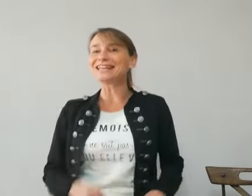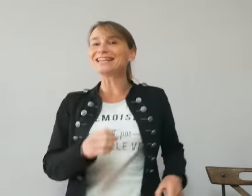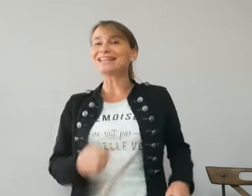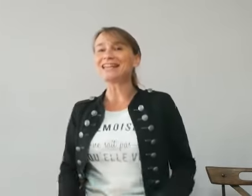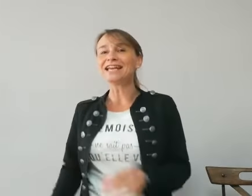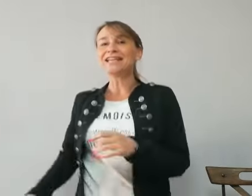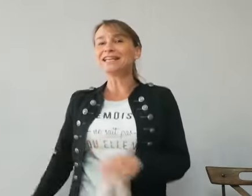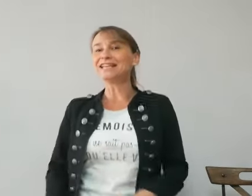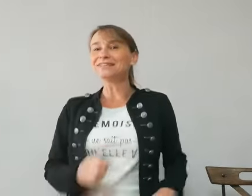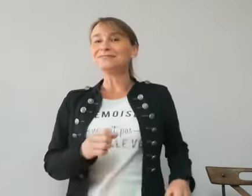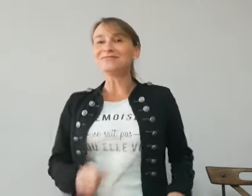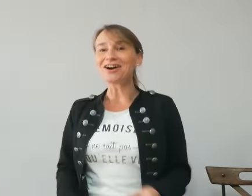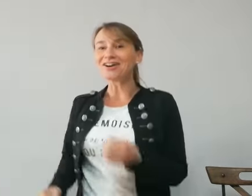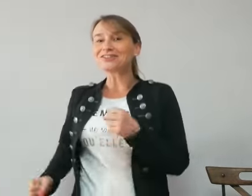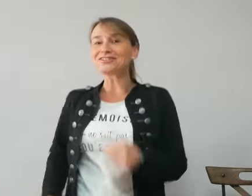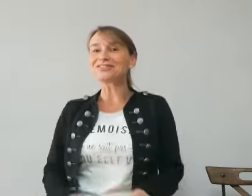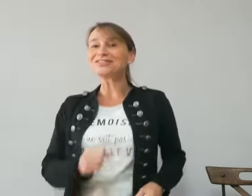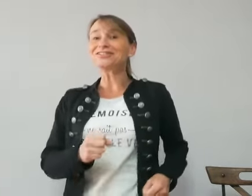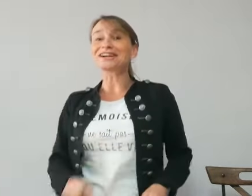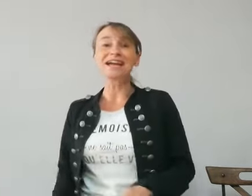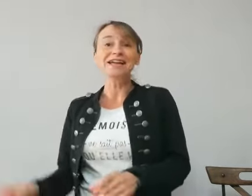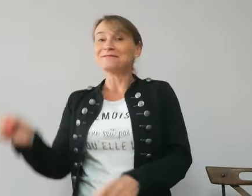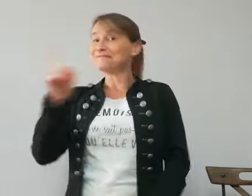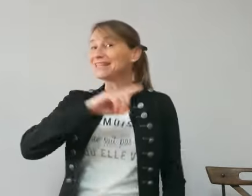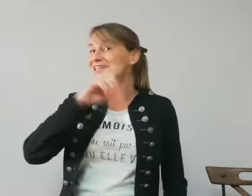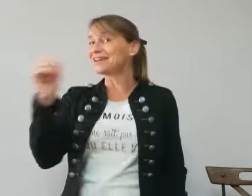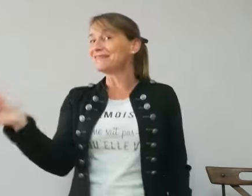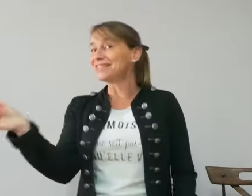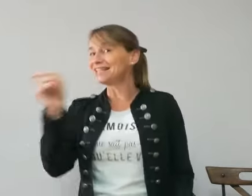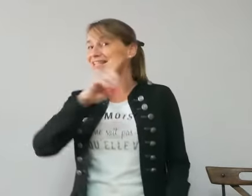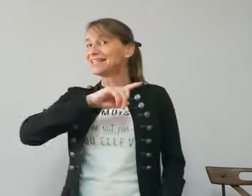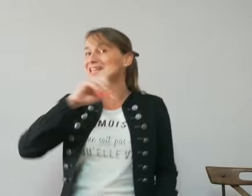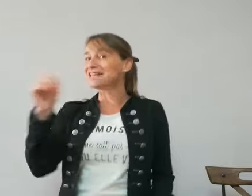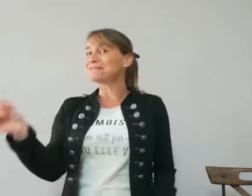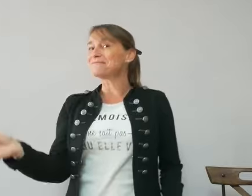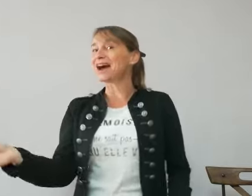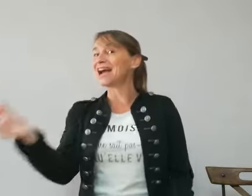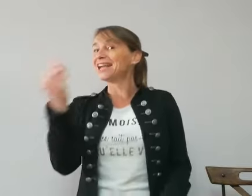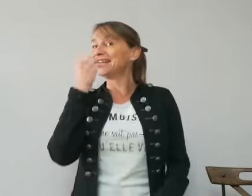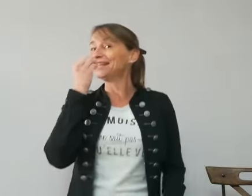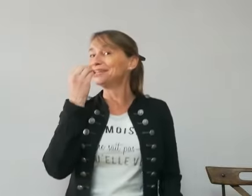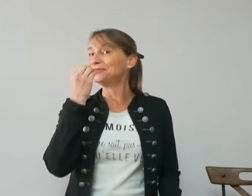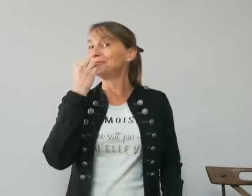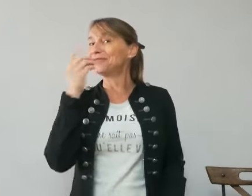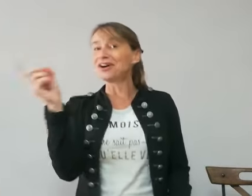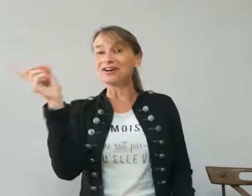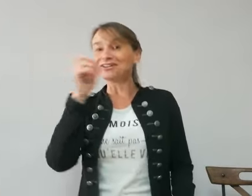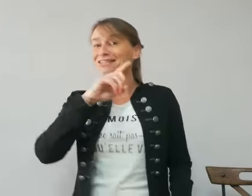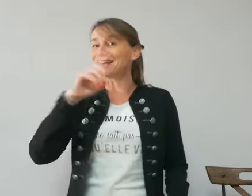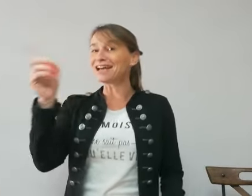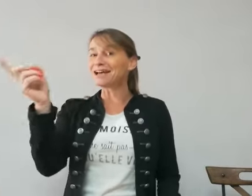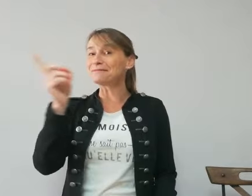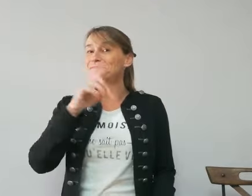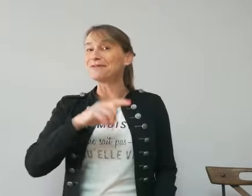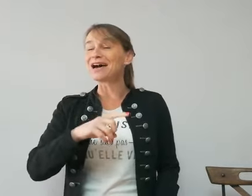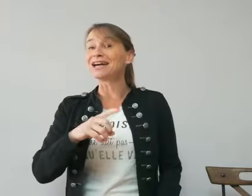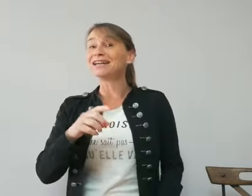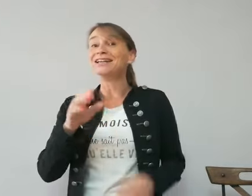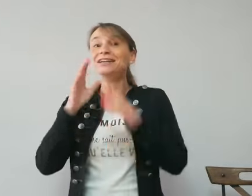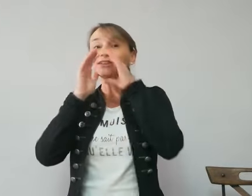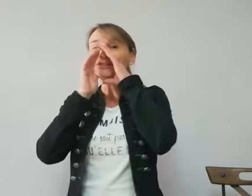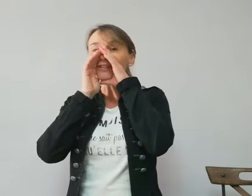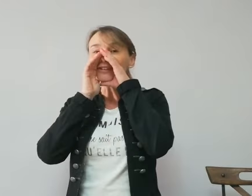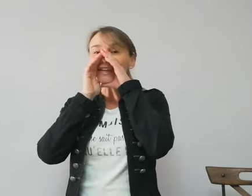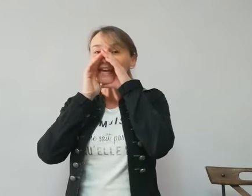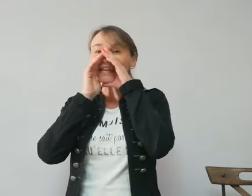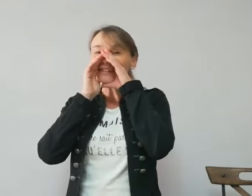est